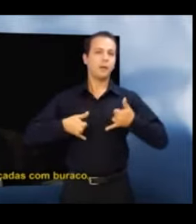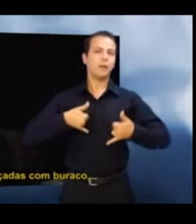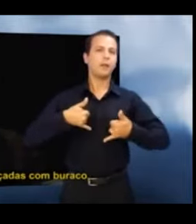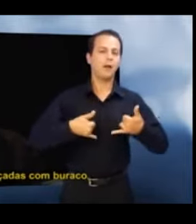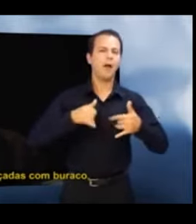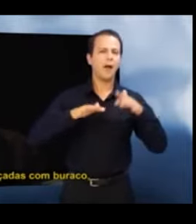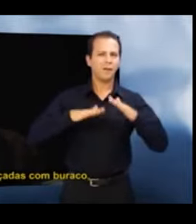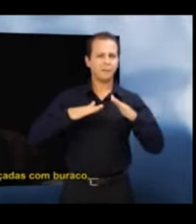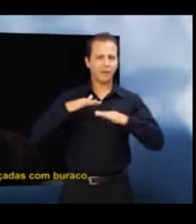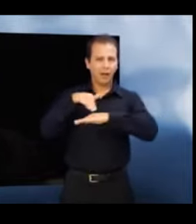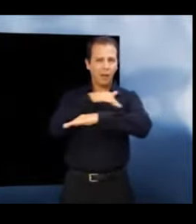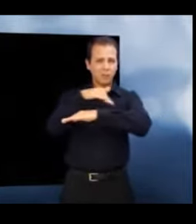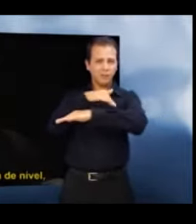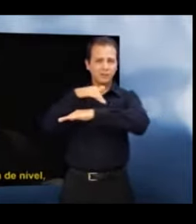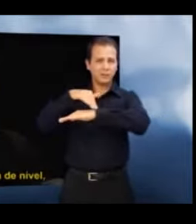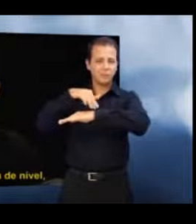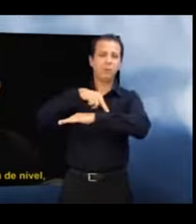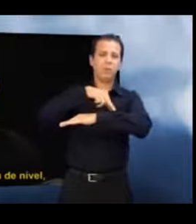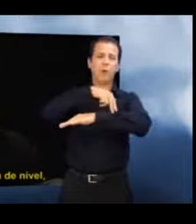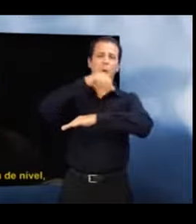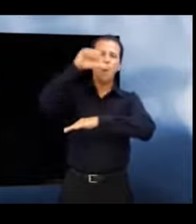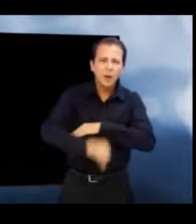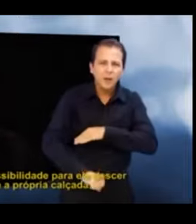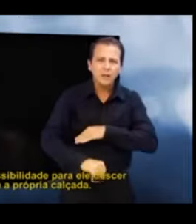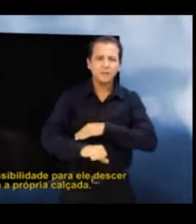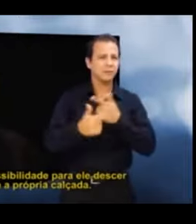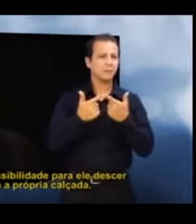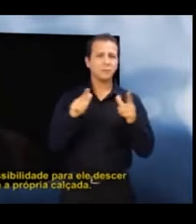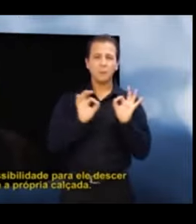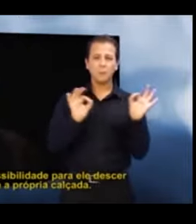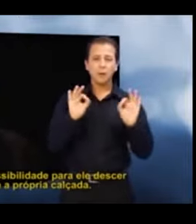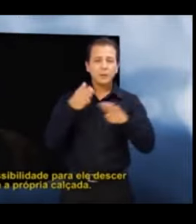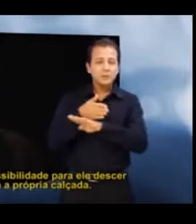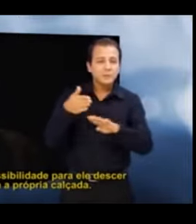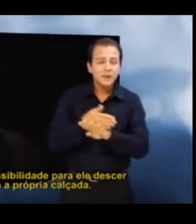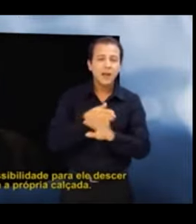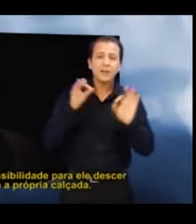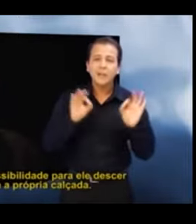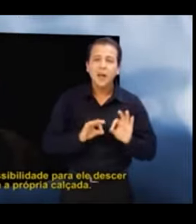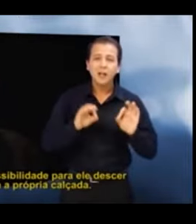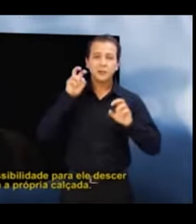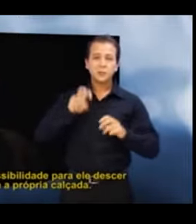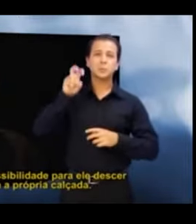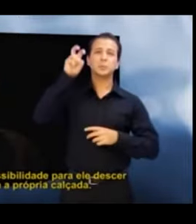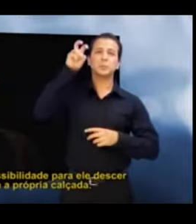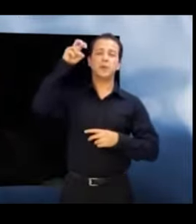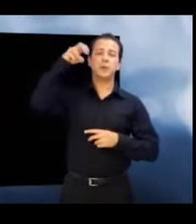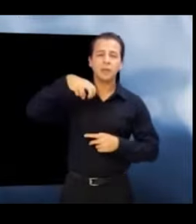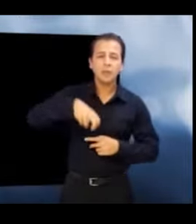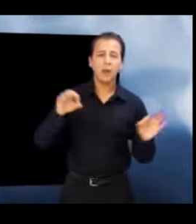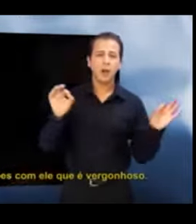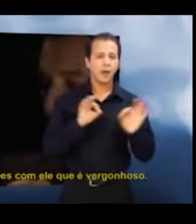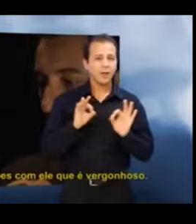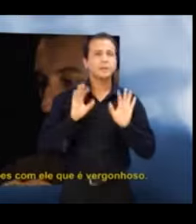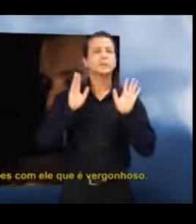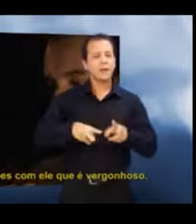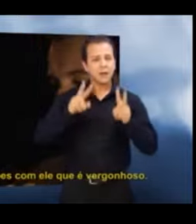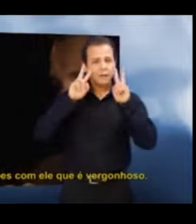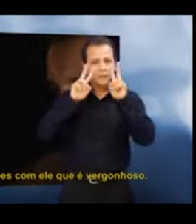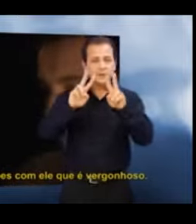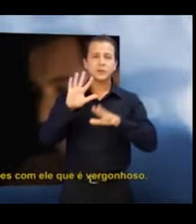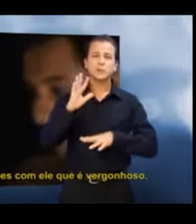Existem calçadas com buraco, fora de nível. Não existe uma acessibilidade para ele descer ou subir para a própria calçada. Eu já passei